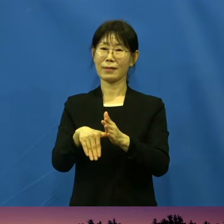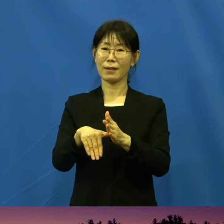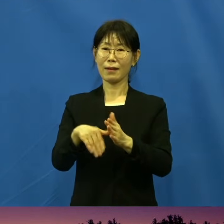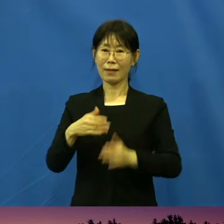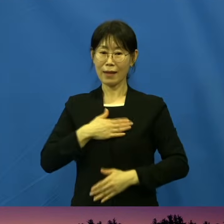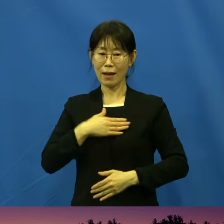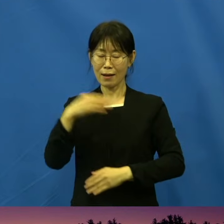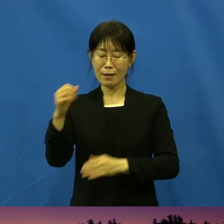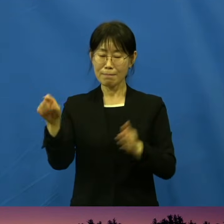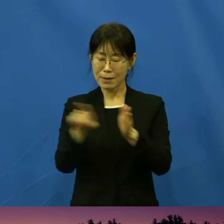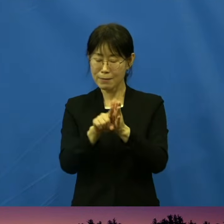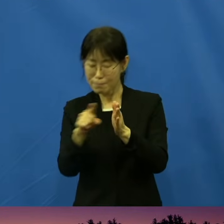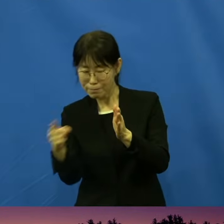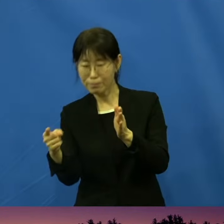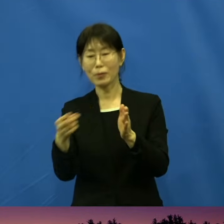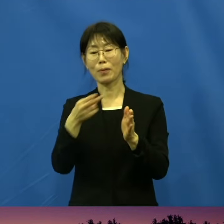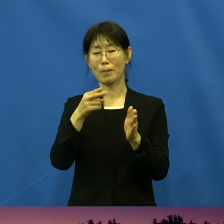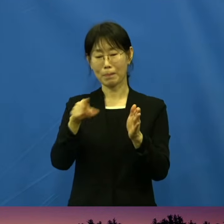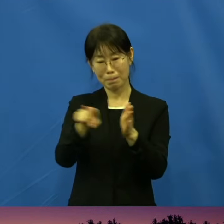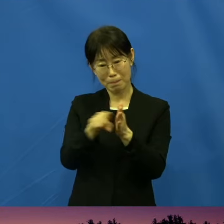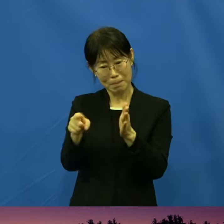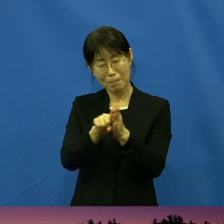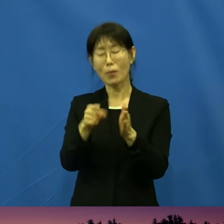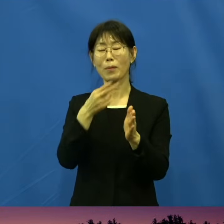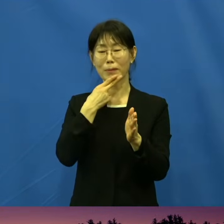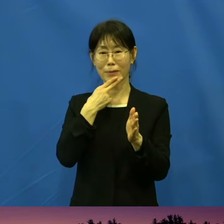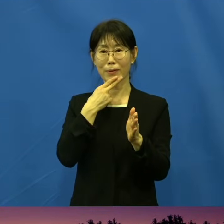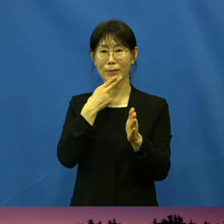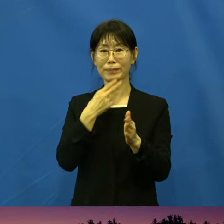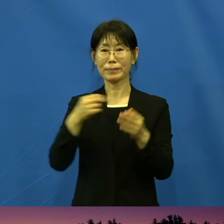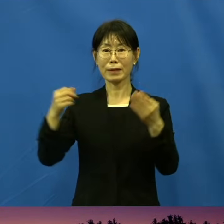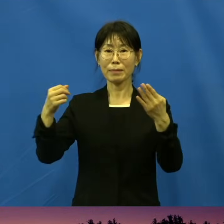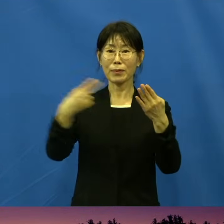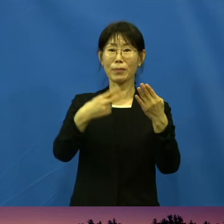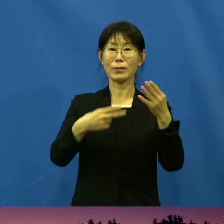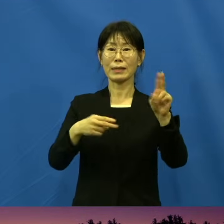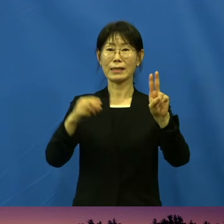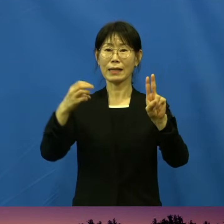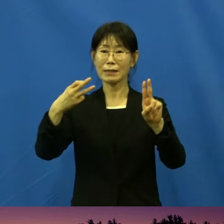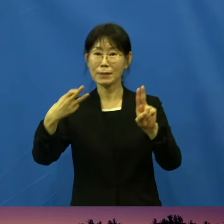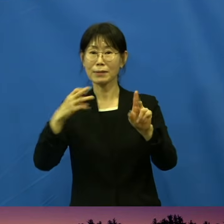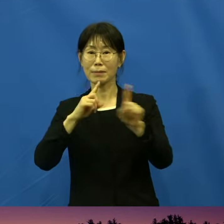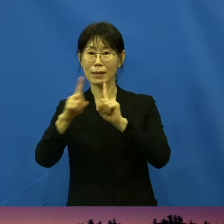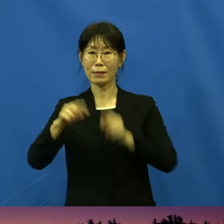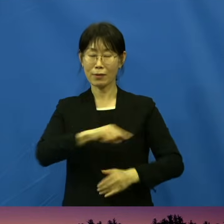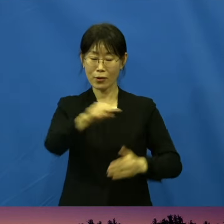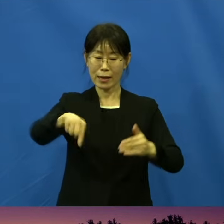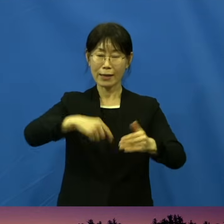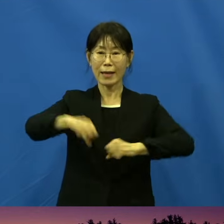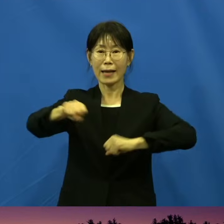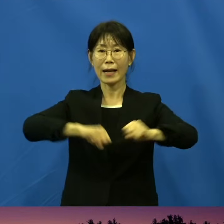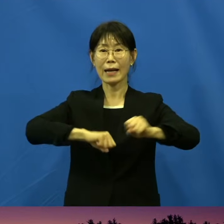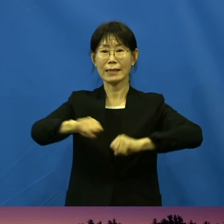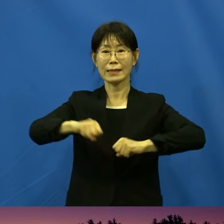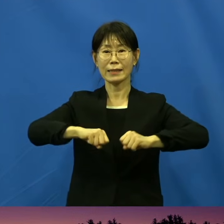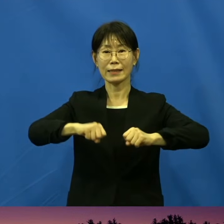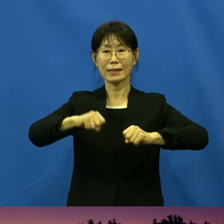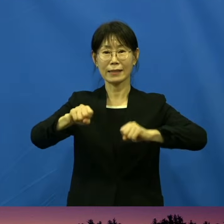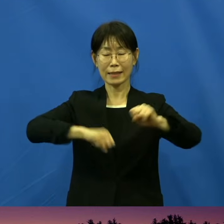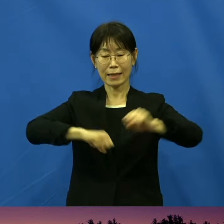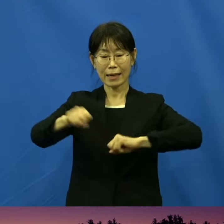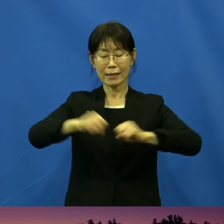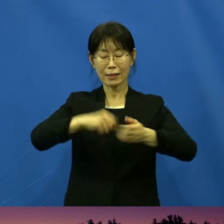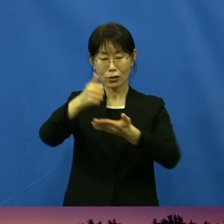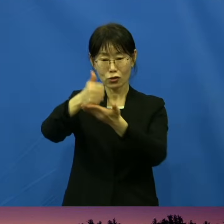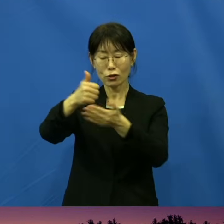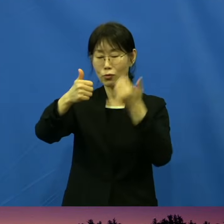그것이 우리의 삶의 핵심인 거죠. 여러분, 빌립보서 2장 13절에 너희 안에서 행하시는 이는 하나님이시니 자기의